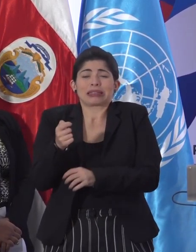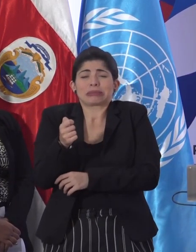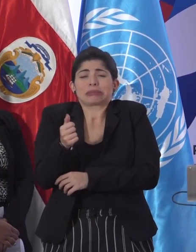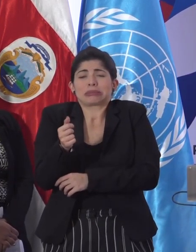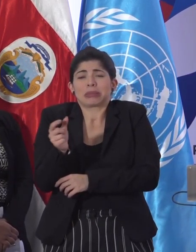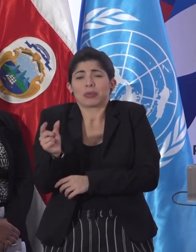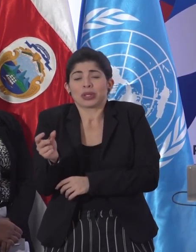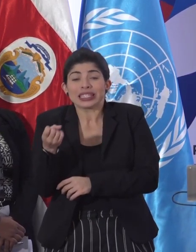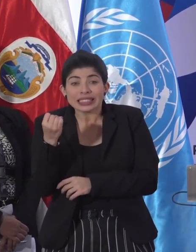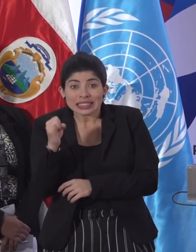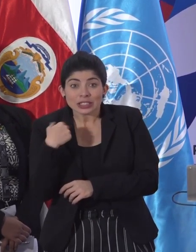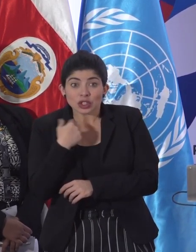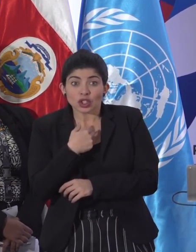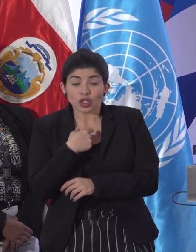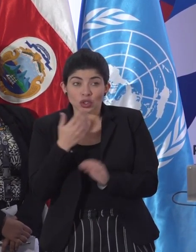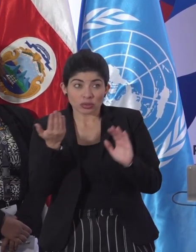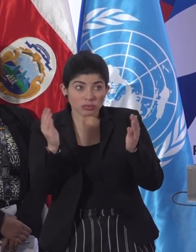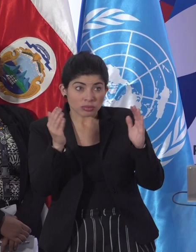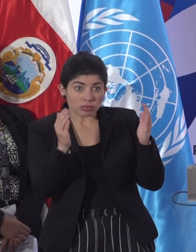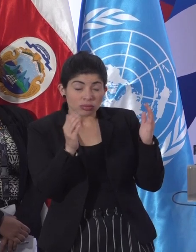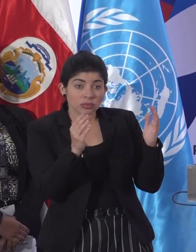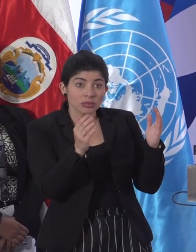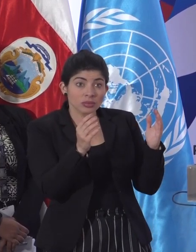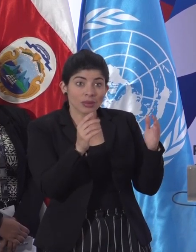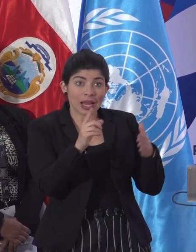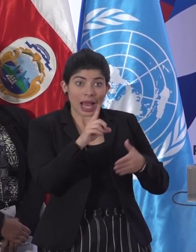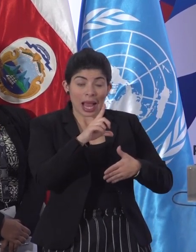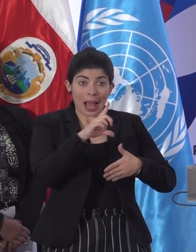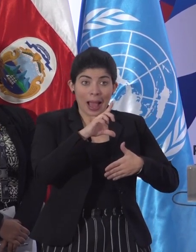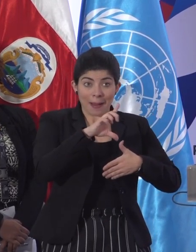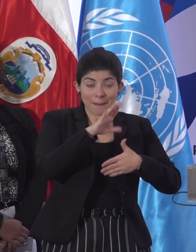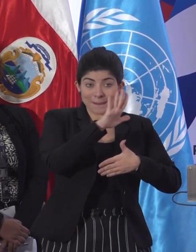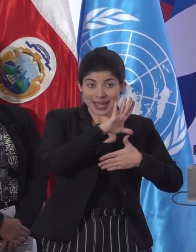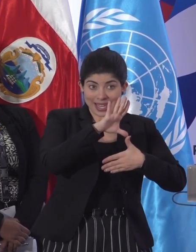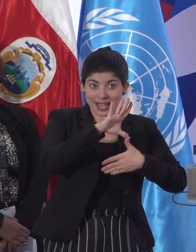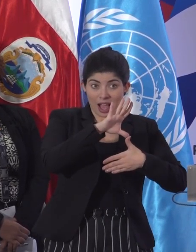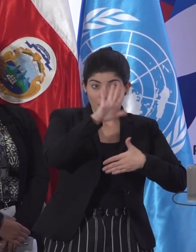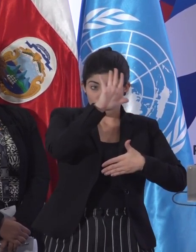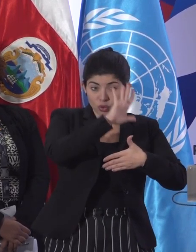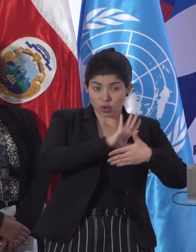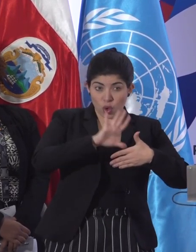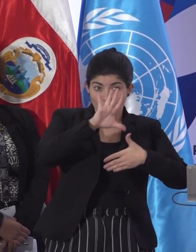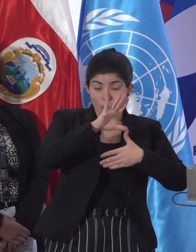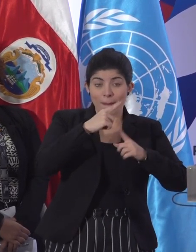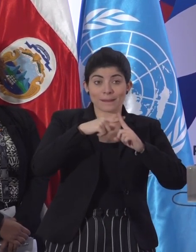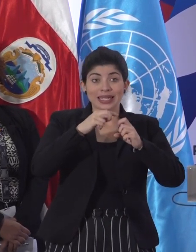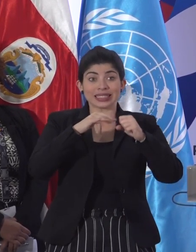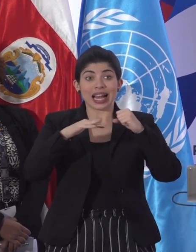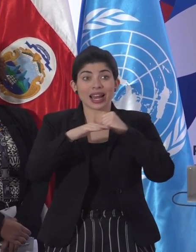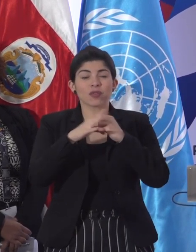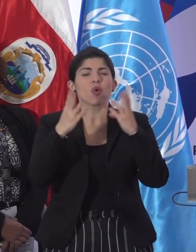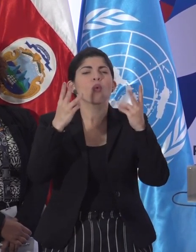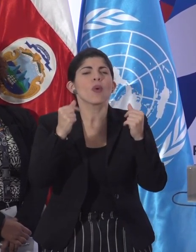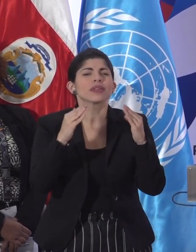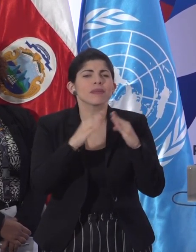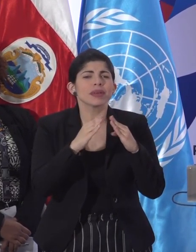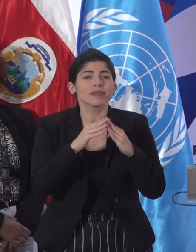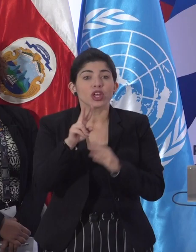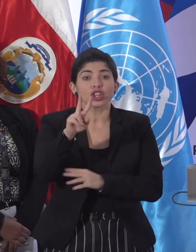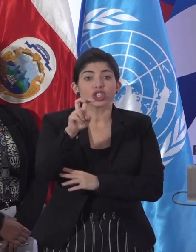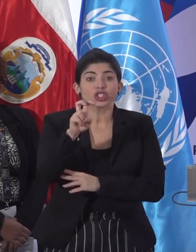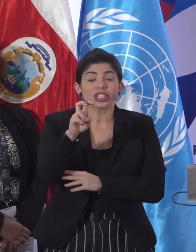insignificante si tomamos como referencia que en América, en el continente americano y en el Caribe vivimos